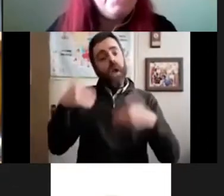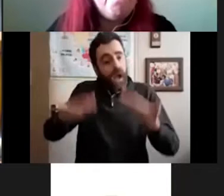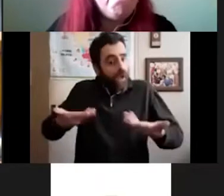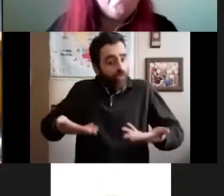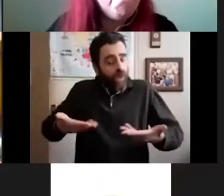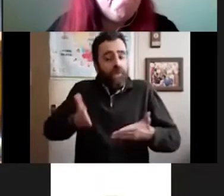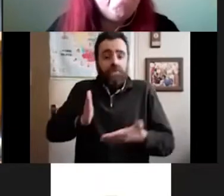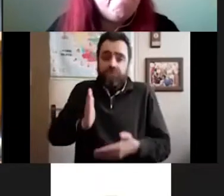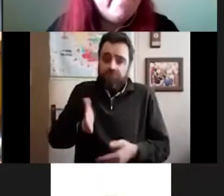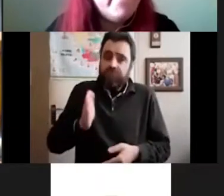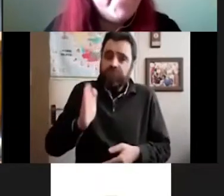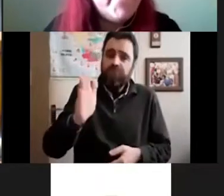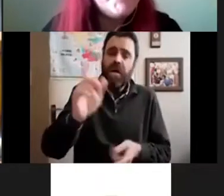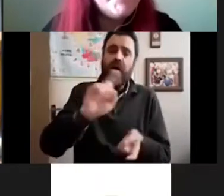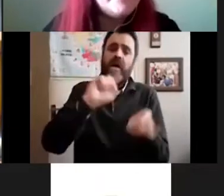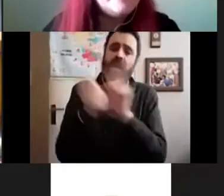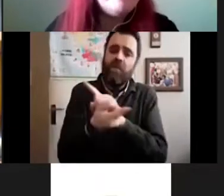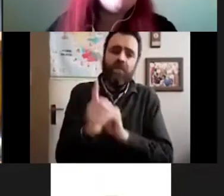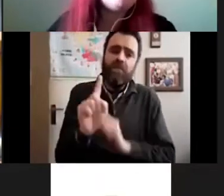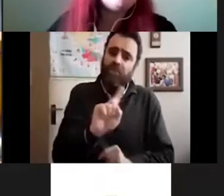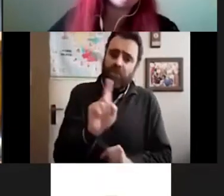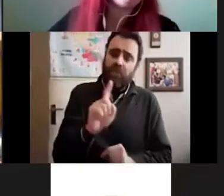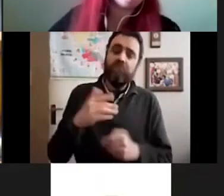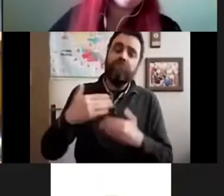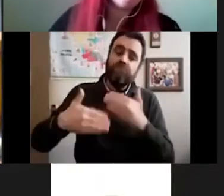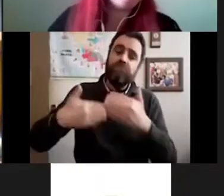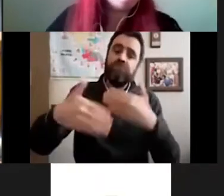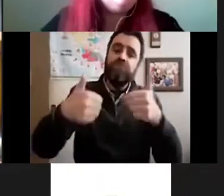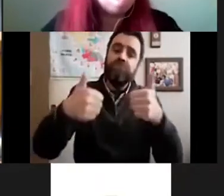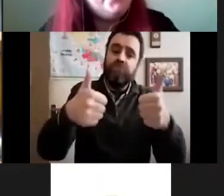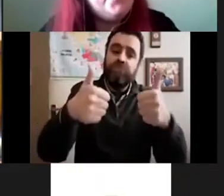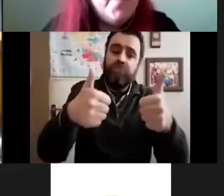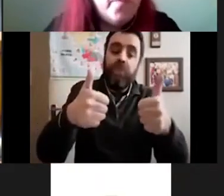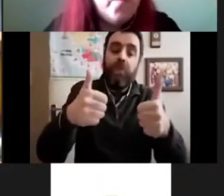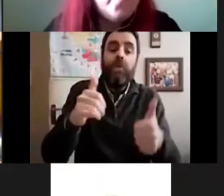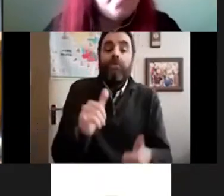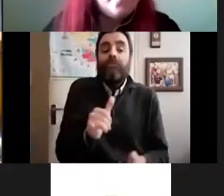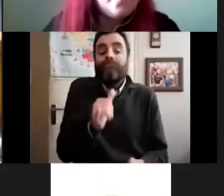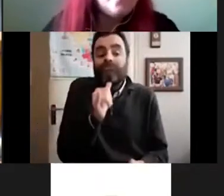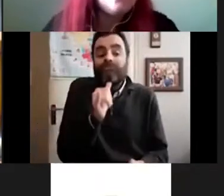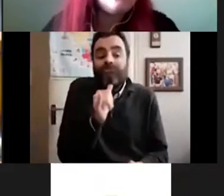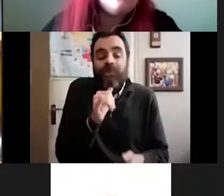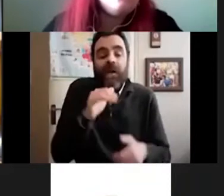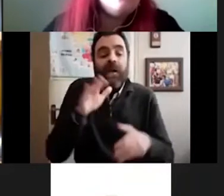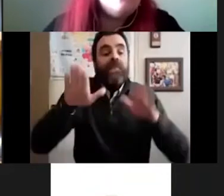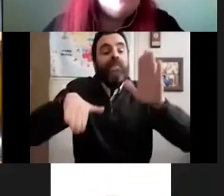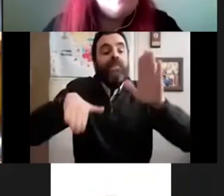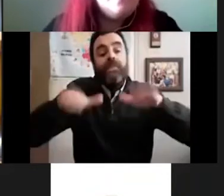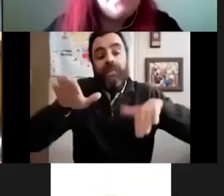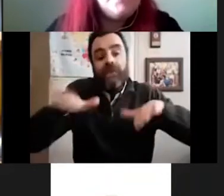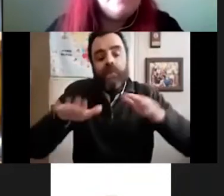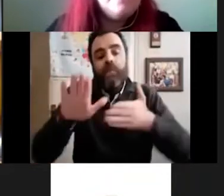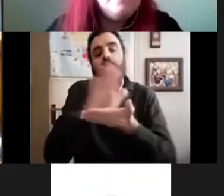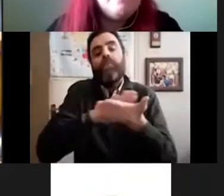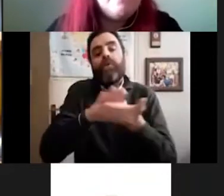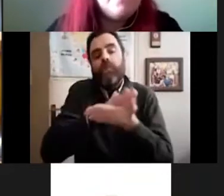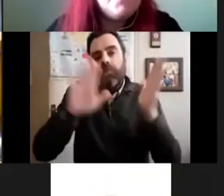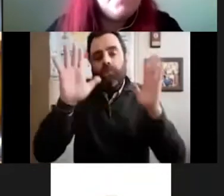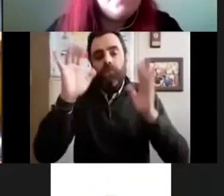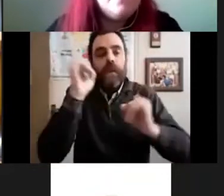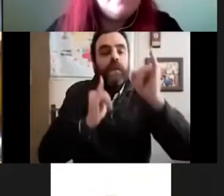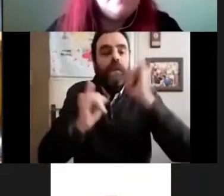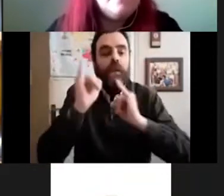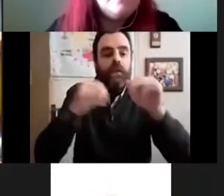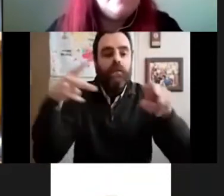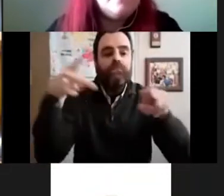una serie de cosas como esa. Ahora ya hemos continuado y no hemos seguido haciendo más cambios, ya estamos avanzando bien. No